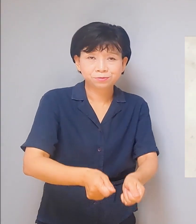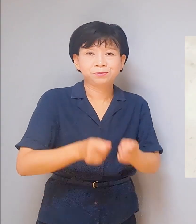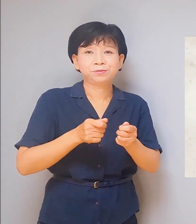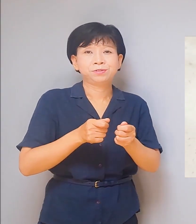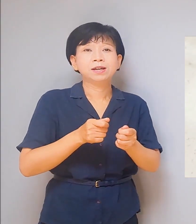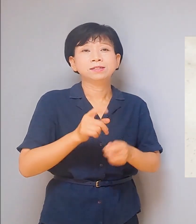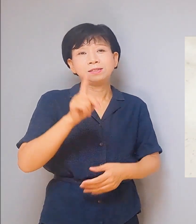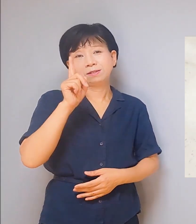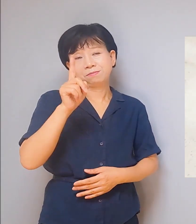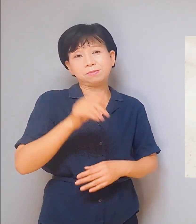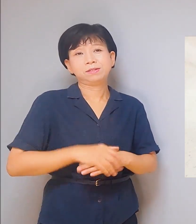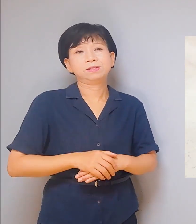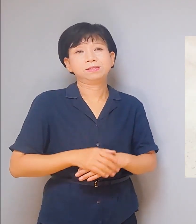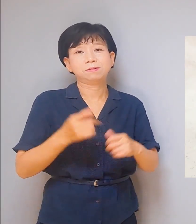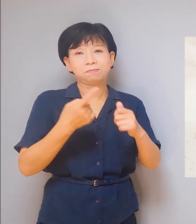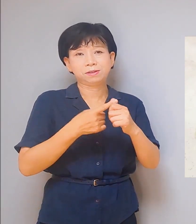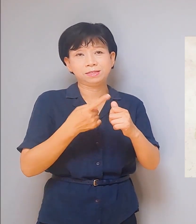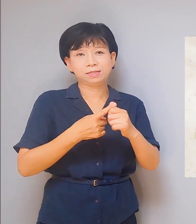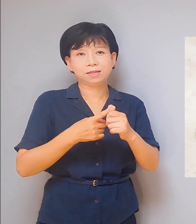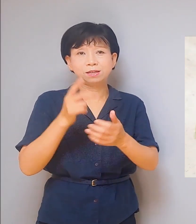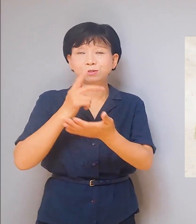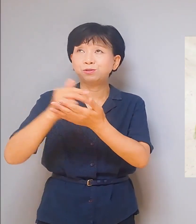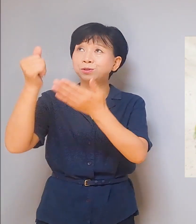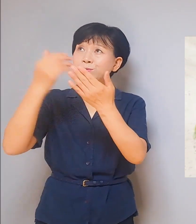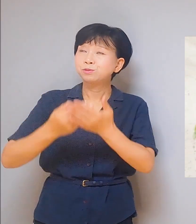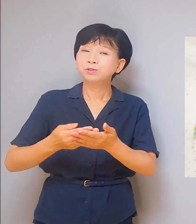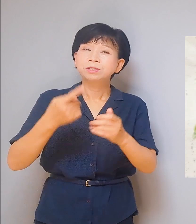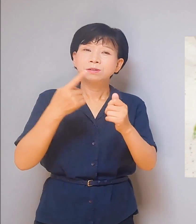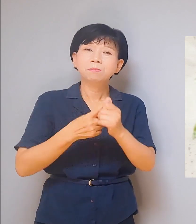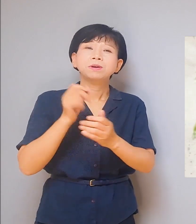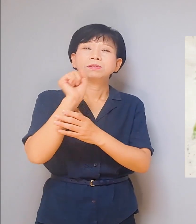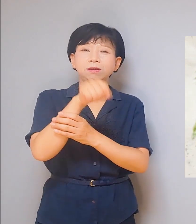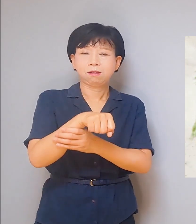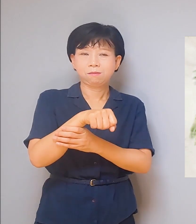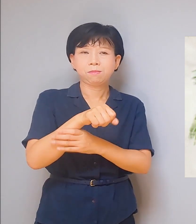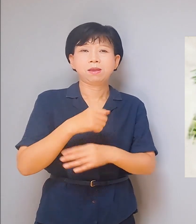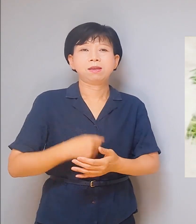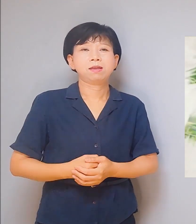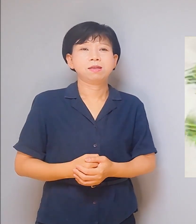모든 것들은 주님이 우리에게 주신 첫 열매입니다.